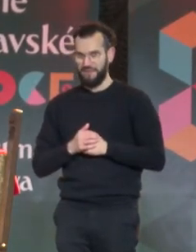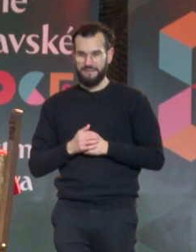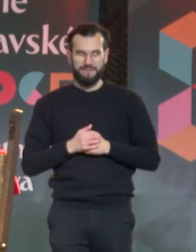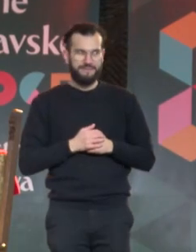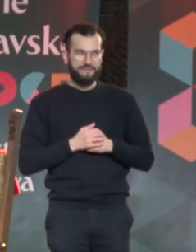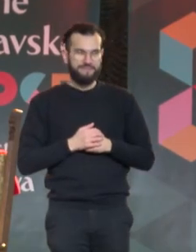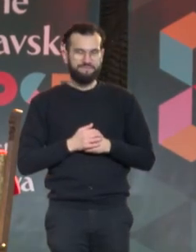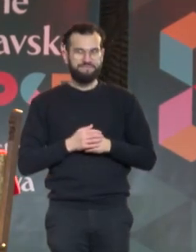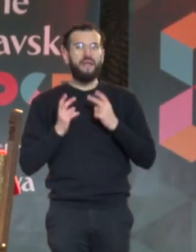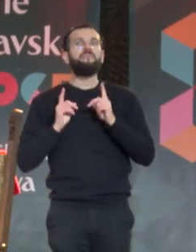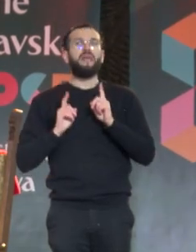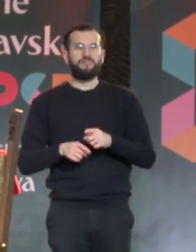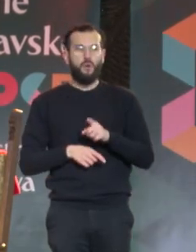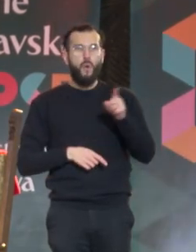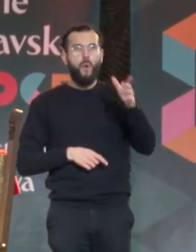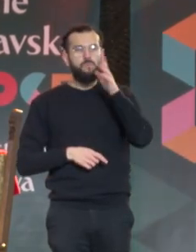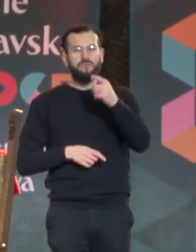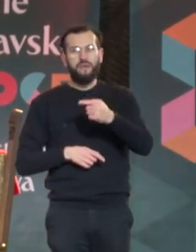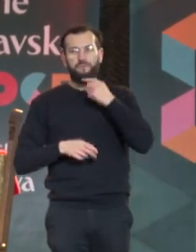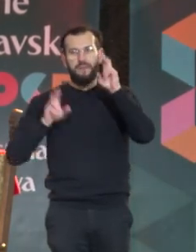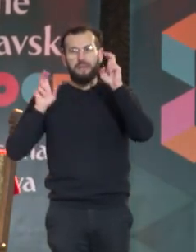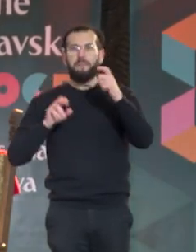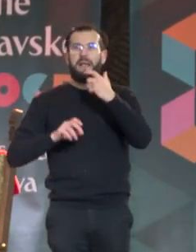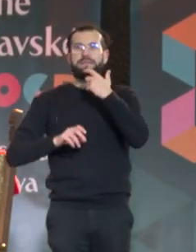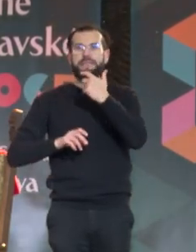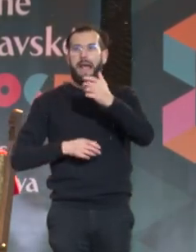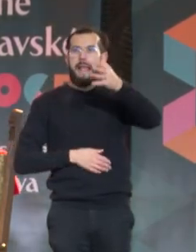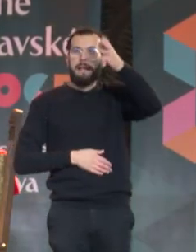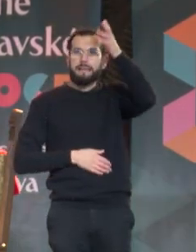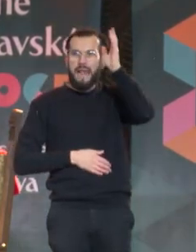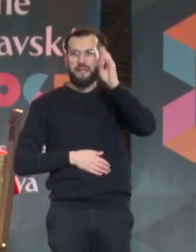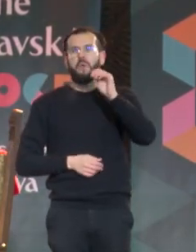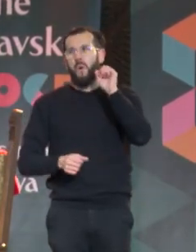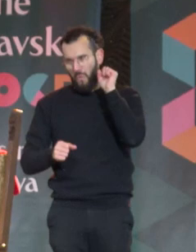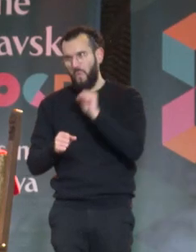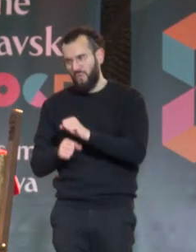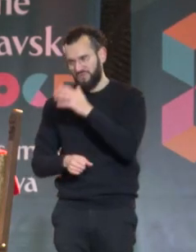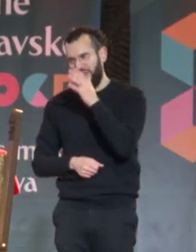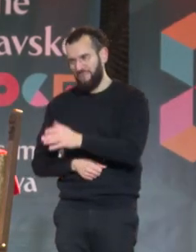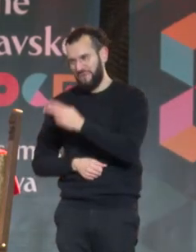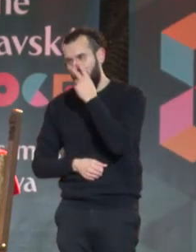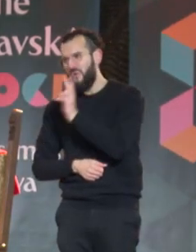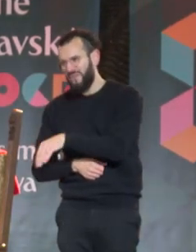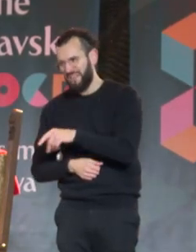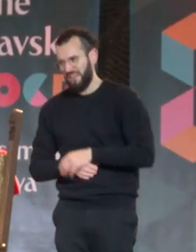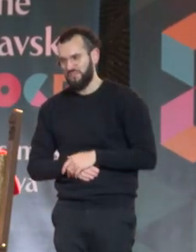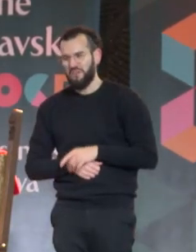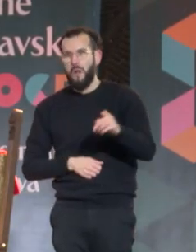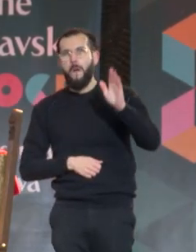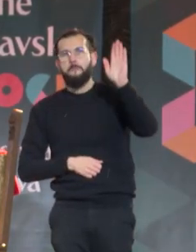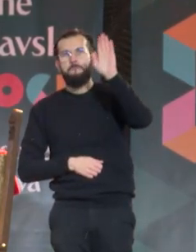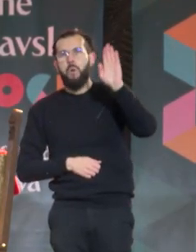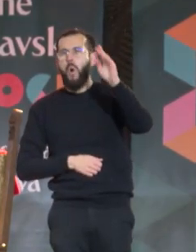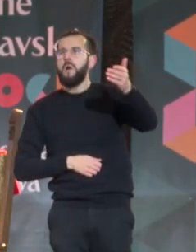že mi bude rozprávať niečo o starovekom Grécku. Stav sa, Otuško. Mýty o bohoch,